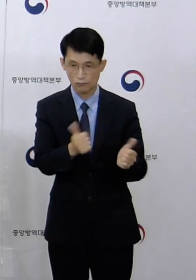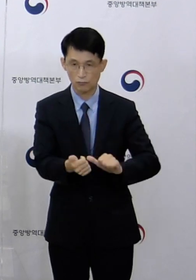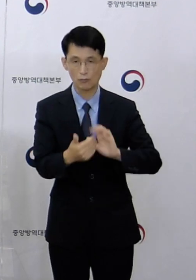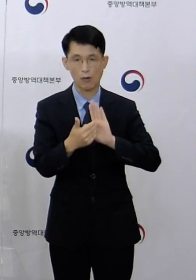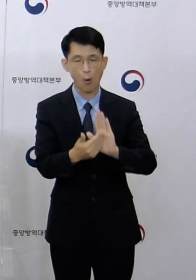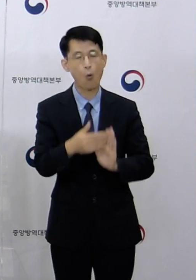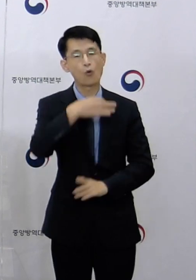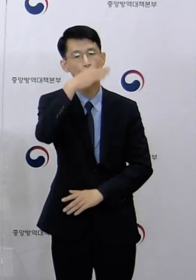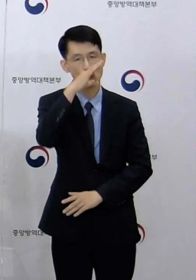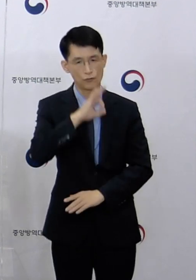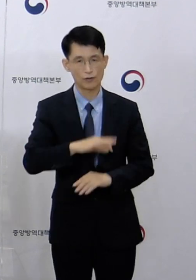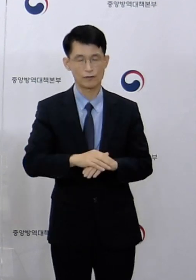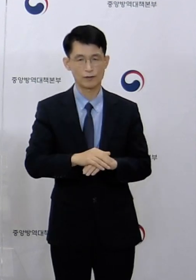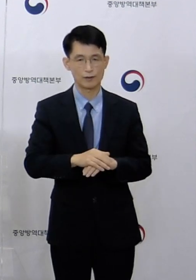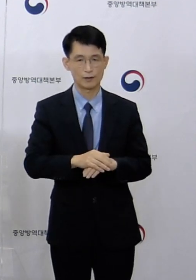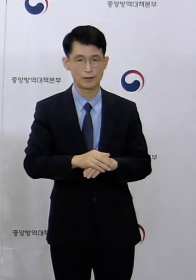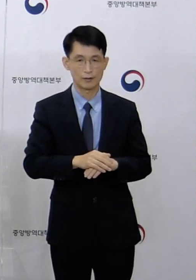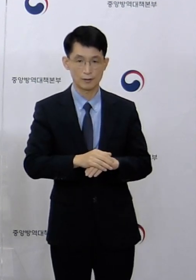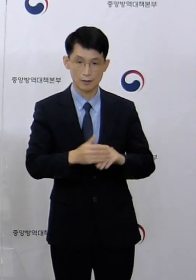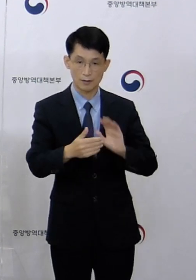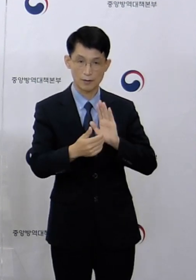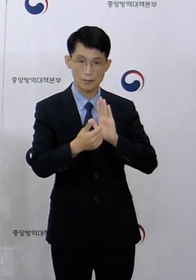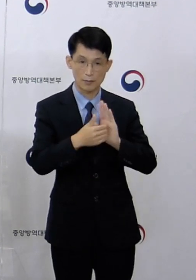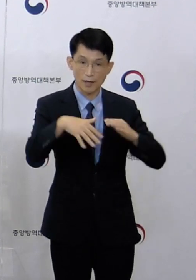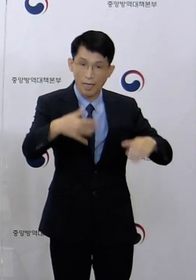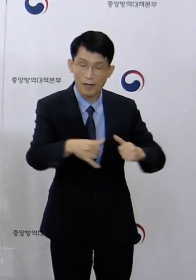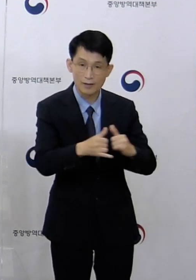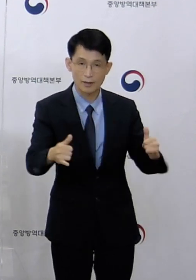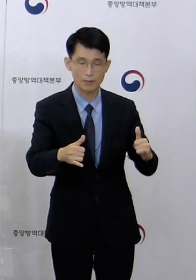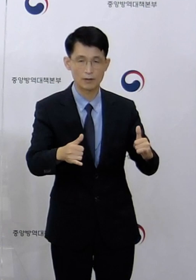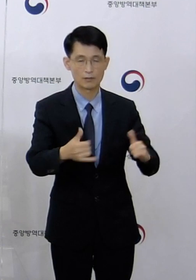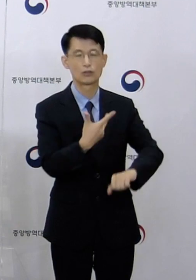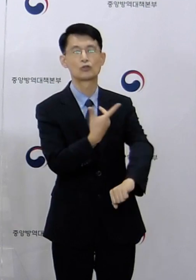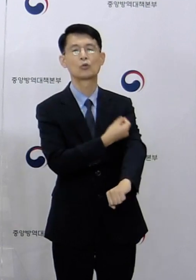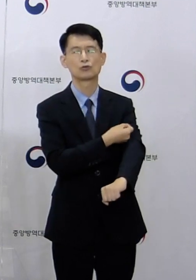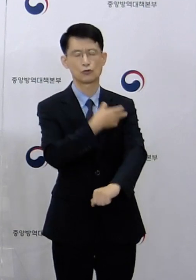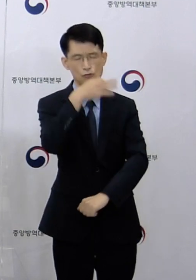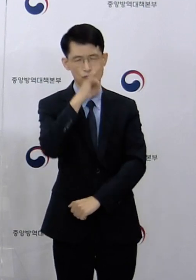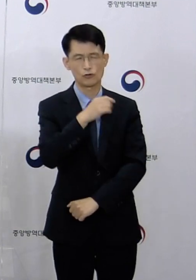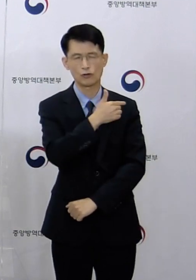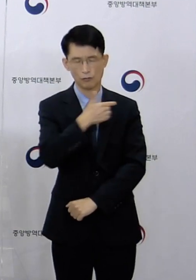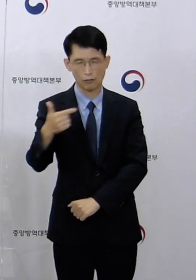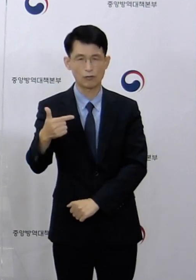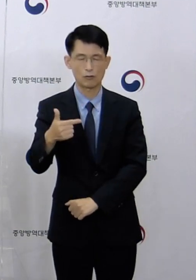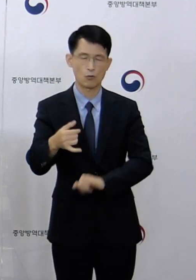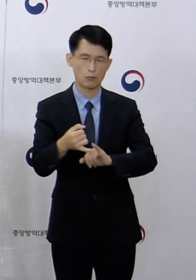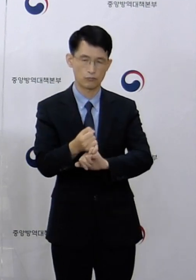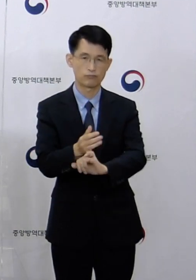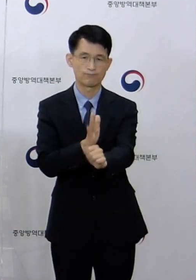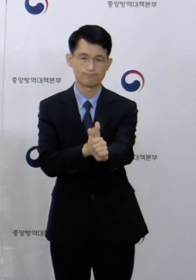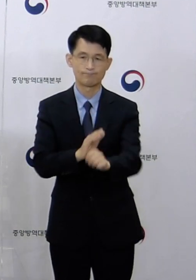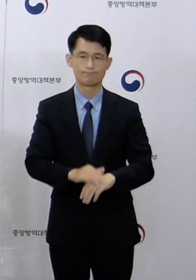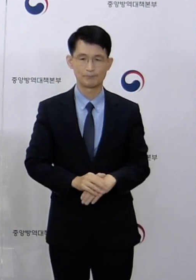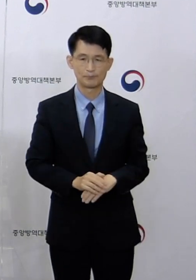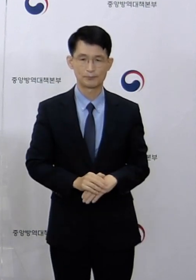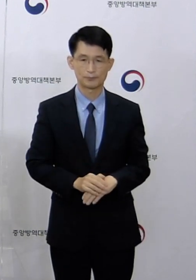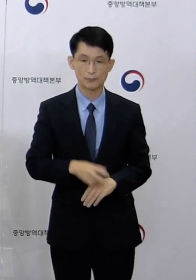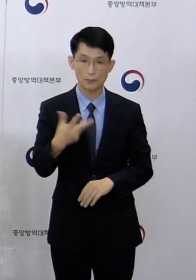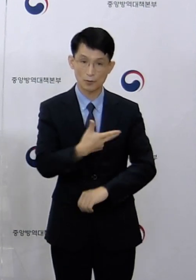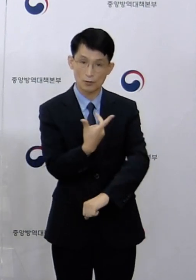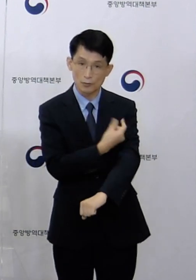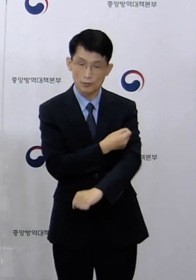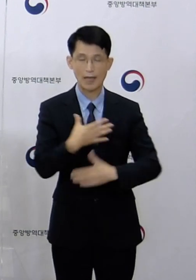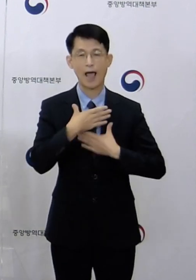있다는 점에서 면역 저하자에게 접종을 당부드립니다. 면역 저하자의 접종 안전성에 대한